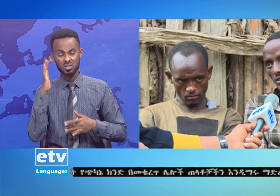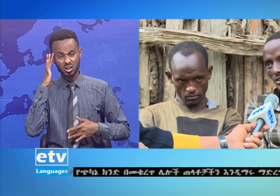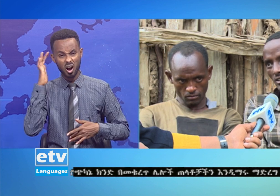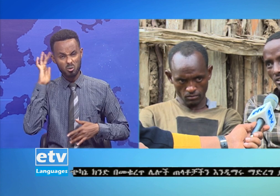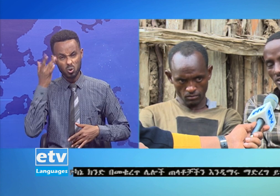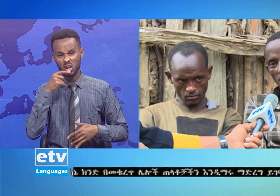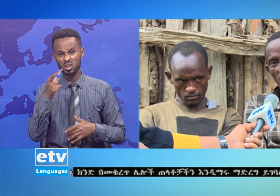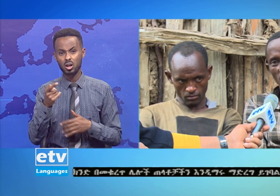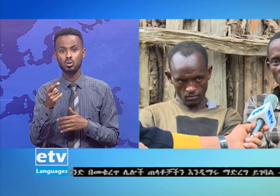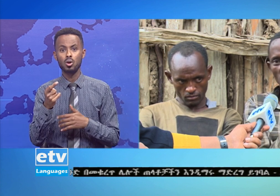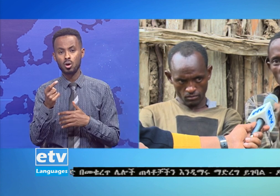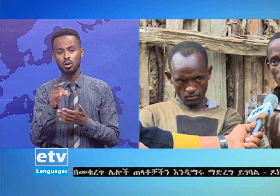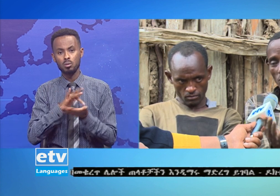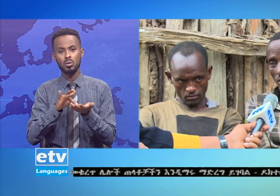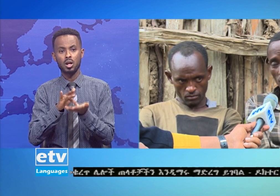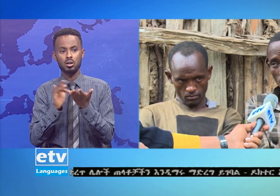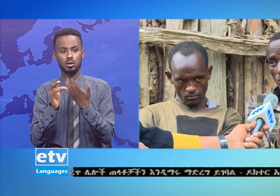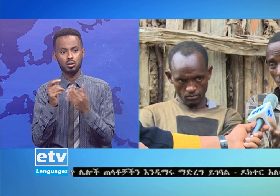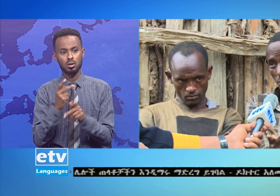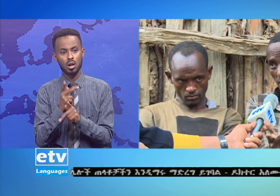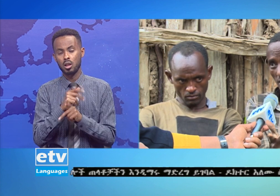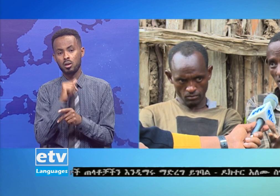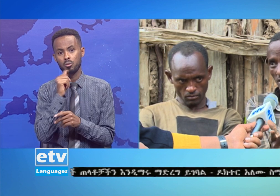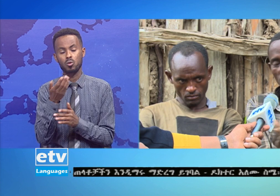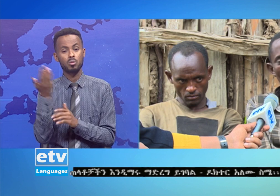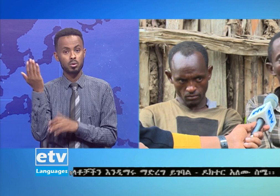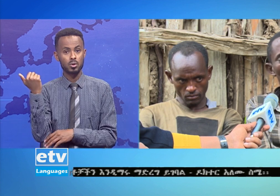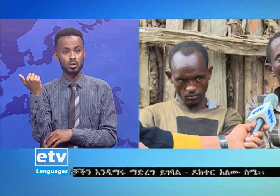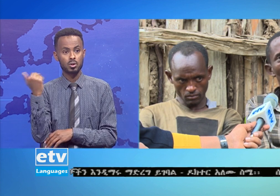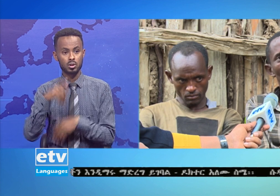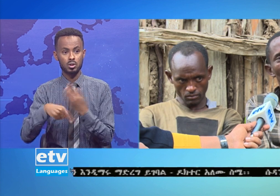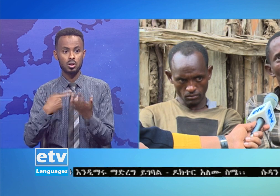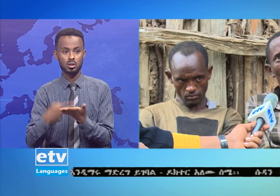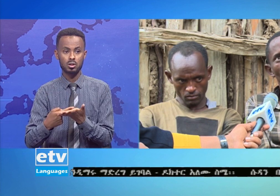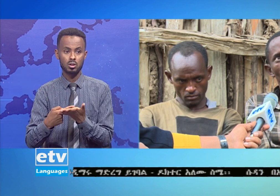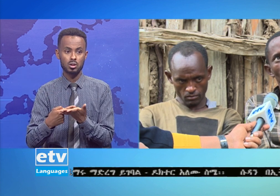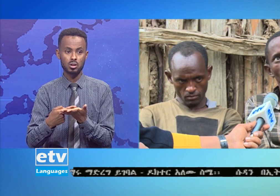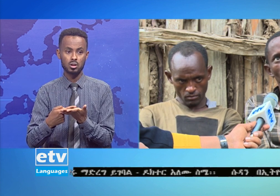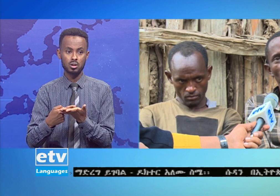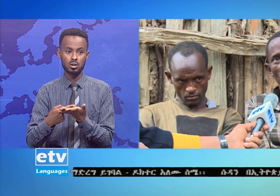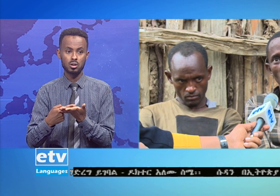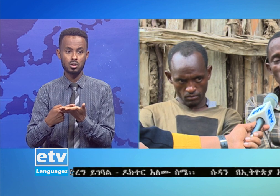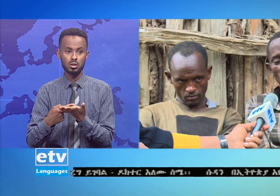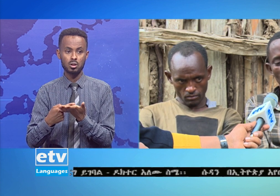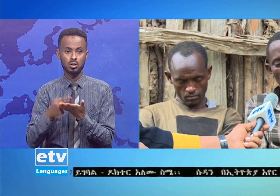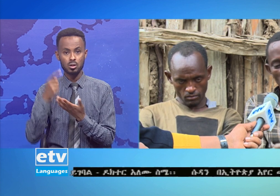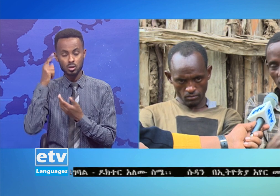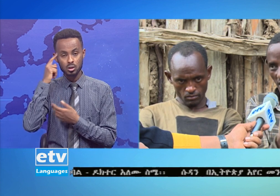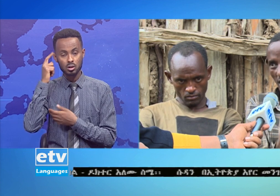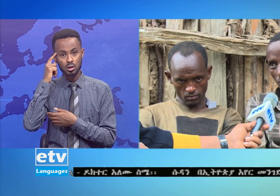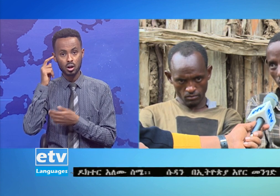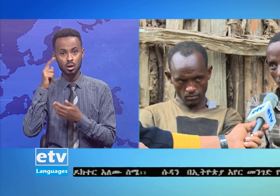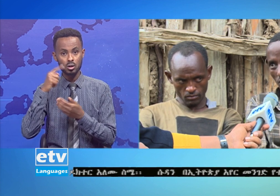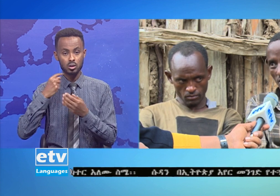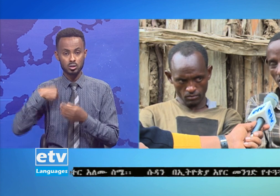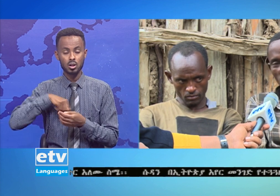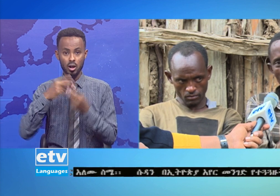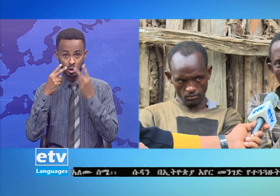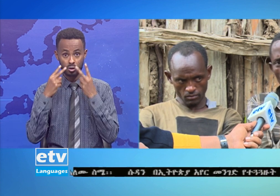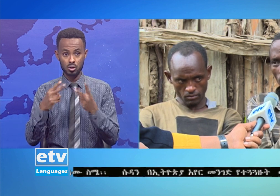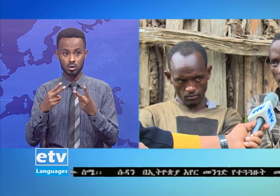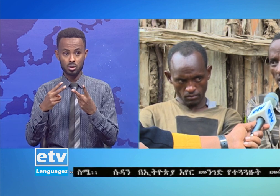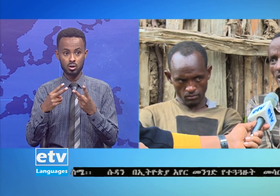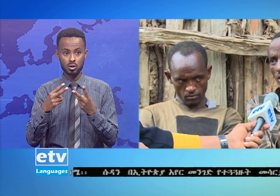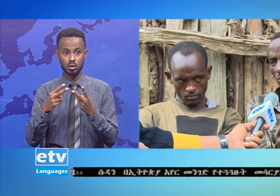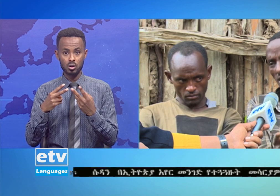ተወግቻለሁ። እንደዚህ አልጠበቅኩም ነበር። ስለዚህ ህዝብ ትግራይም እኛን አይቶ